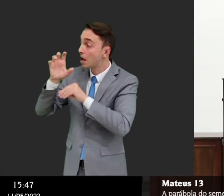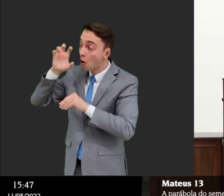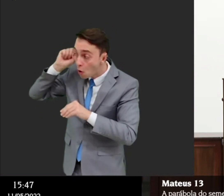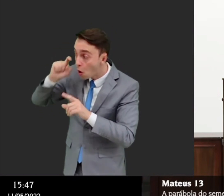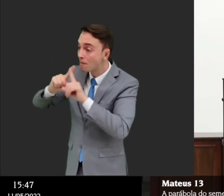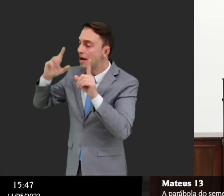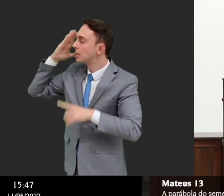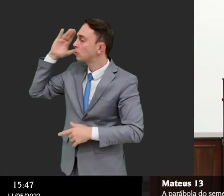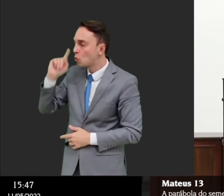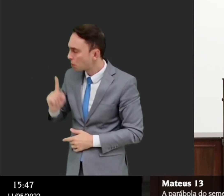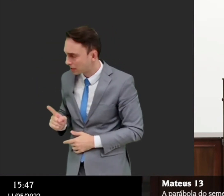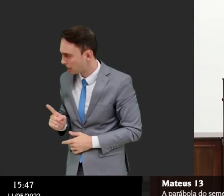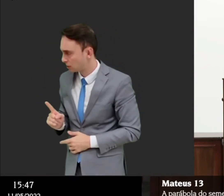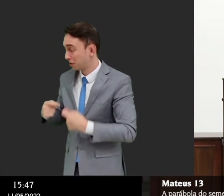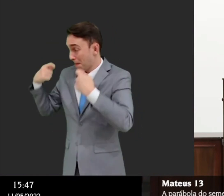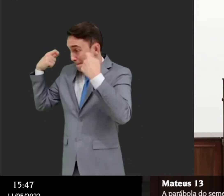se convertam,